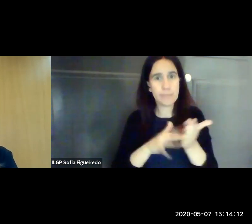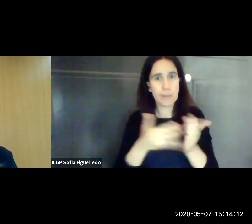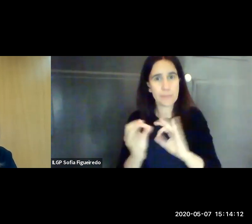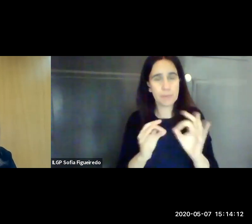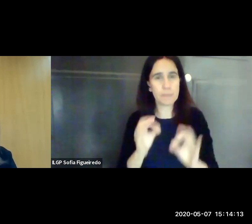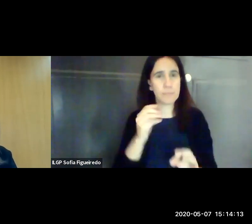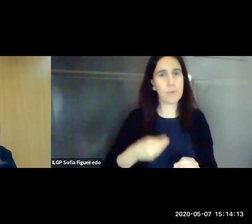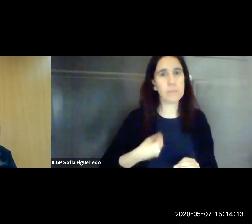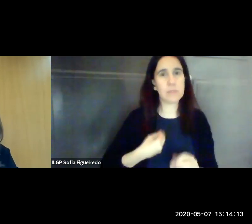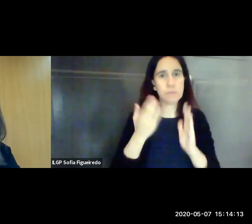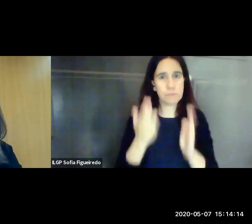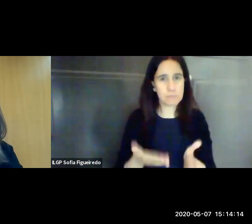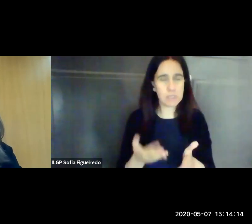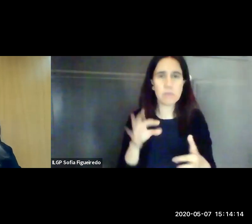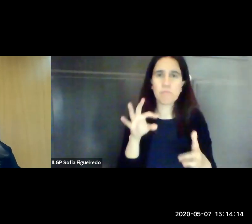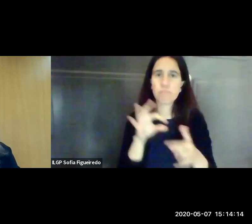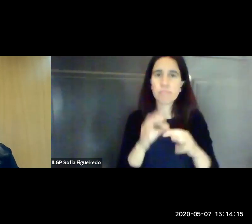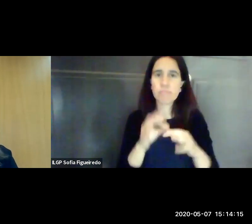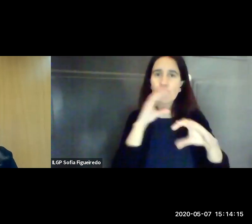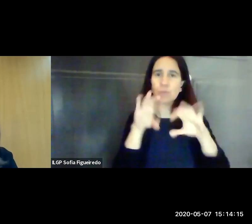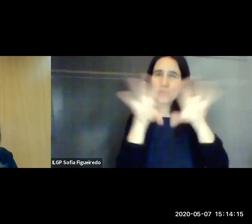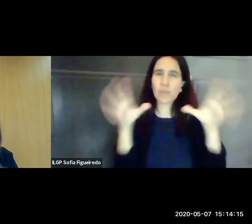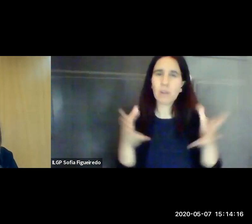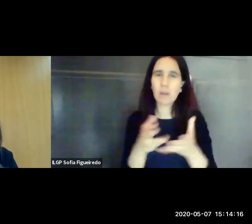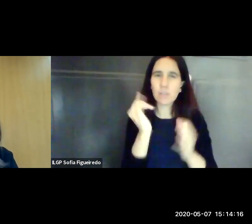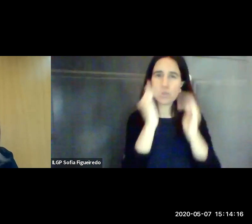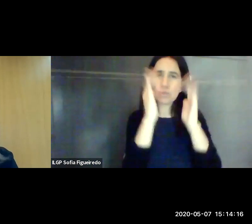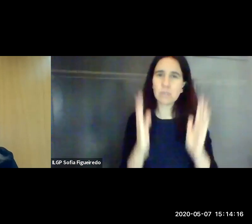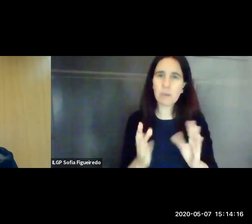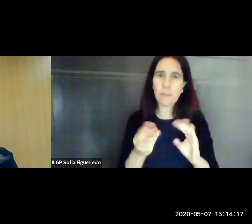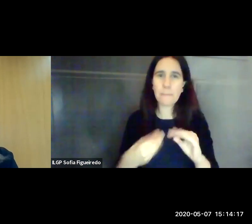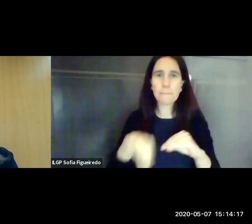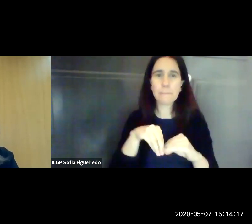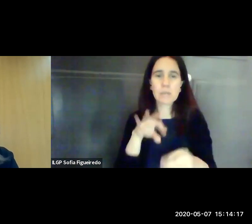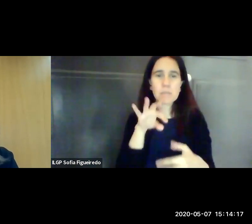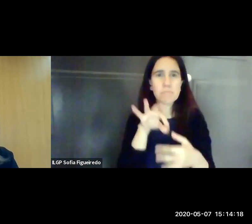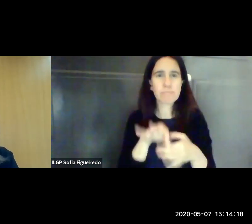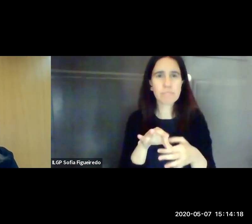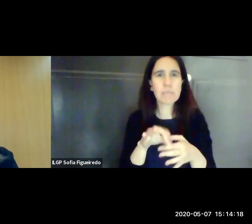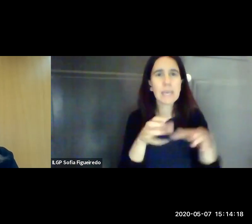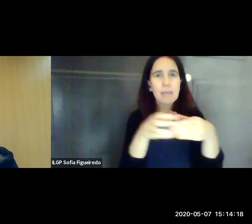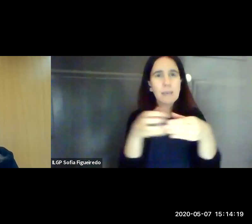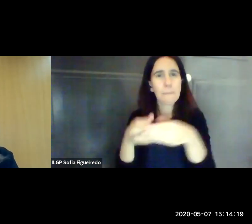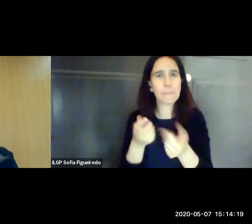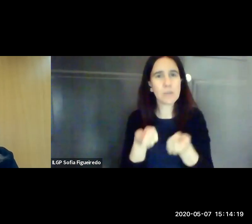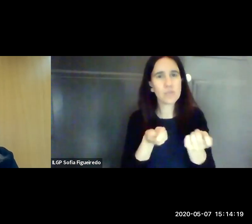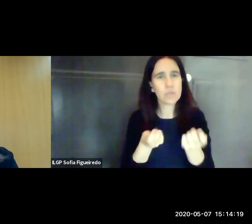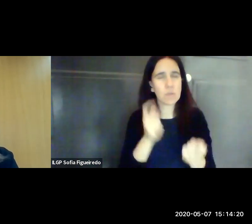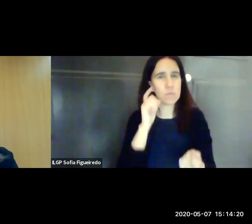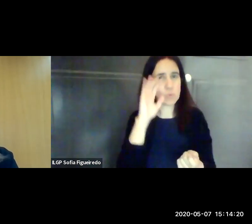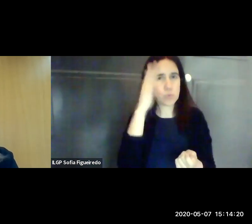tanto ao nível da comunicação geral da instituição, como ao nível da gestão das equipas. É muito